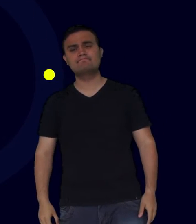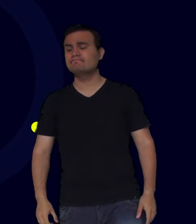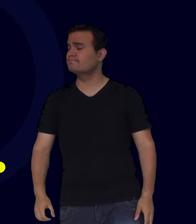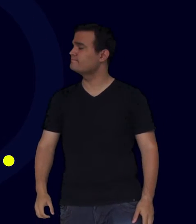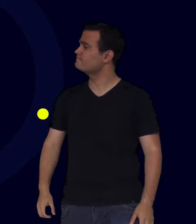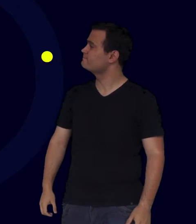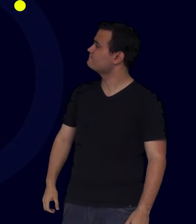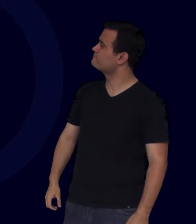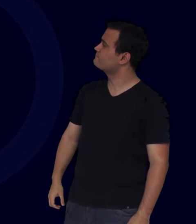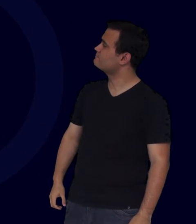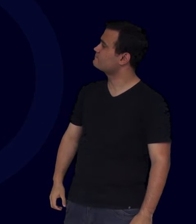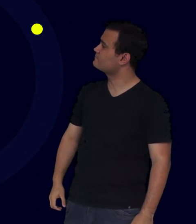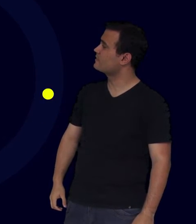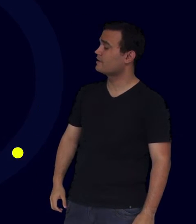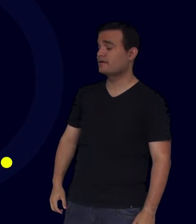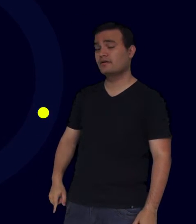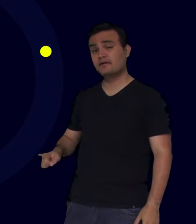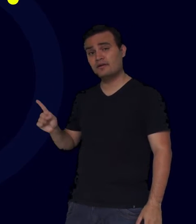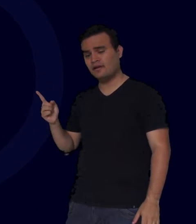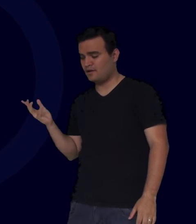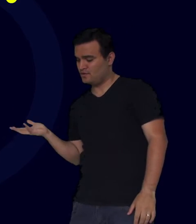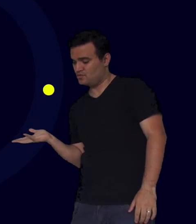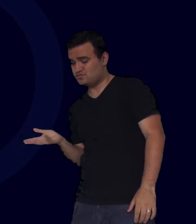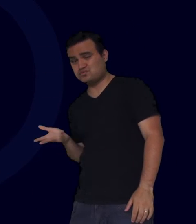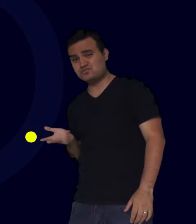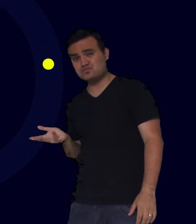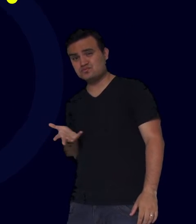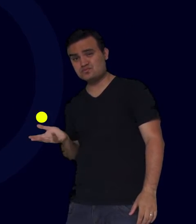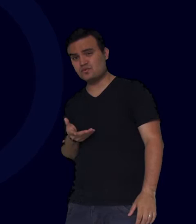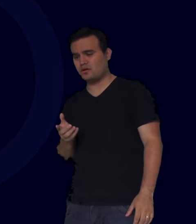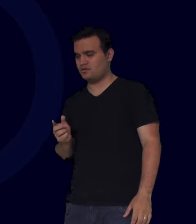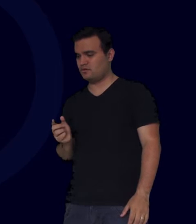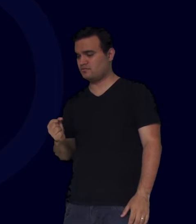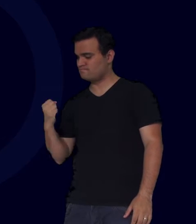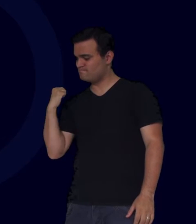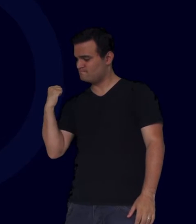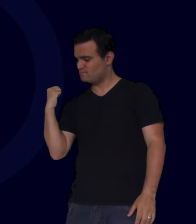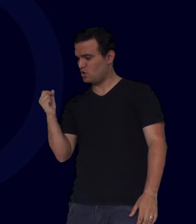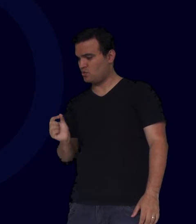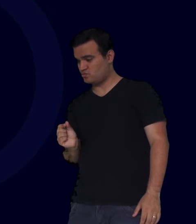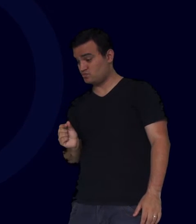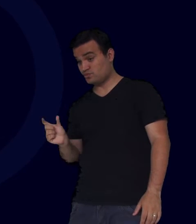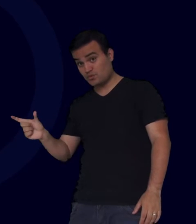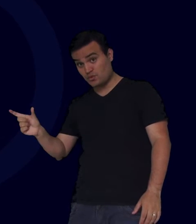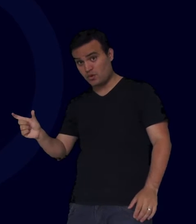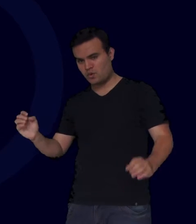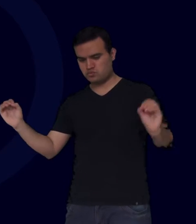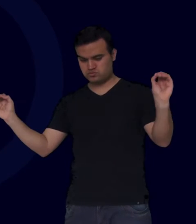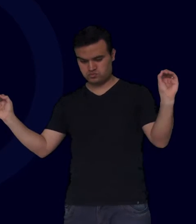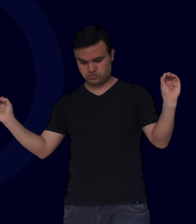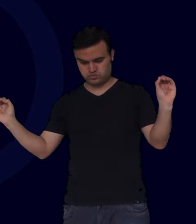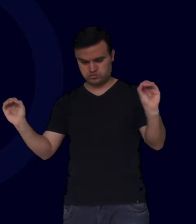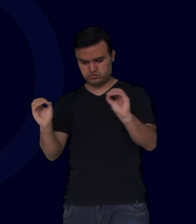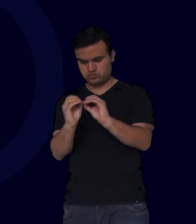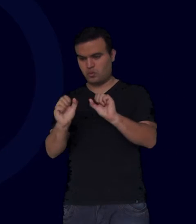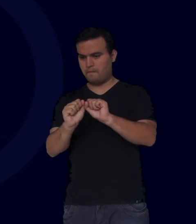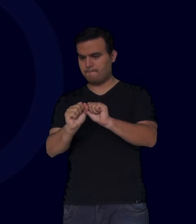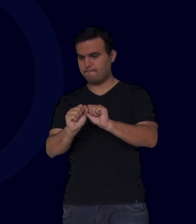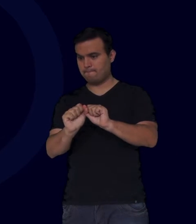Assim, com o aumento da energia, observávamos novas partículas e suas antipartículas, e desta forma